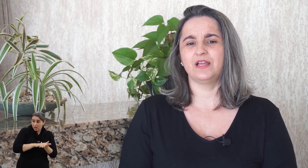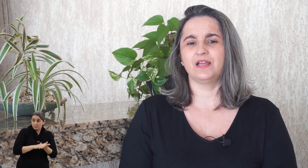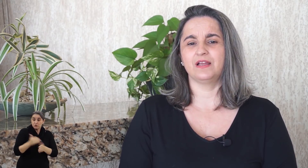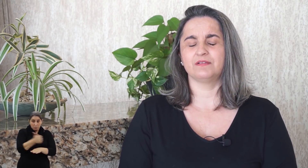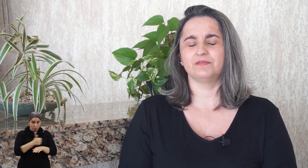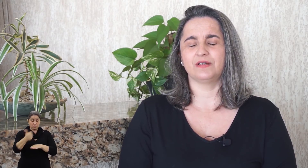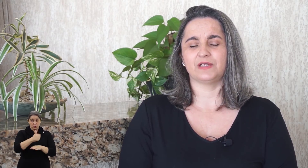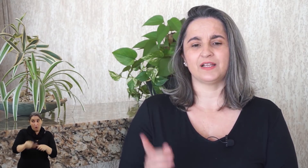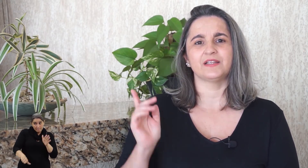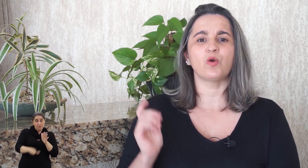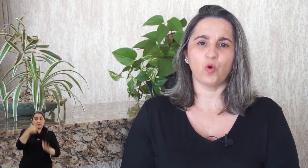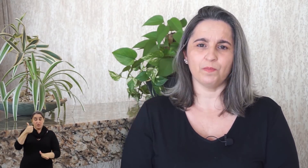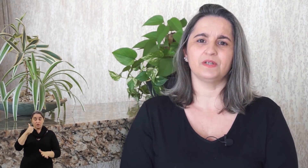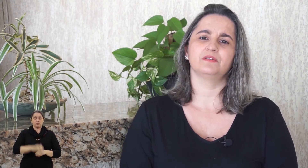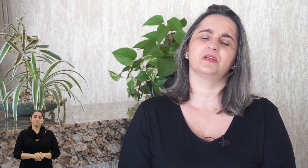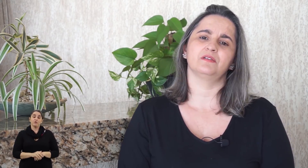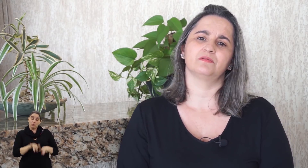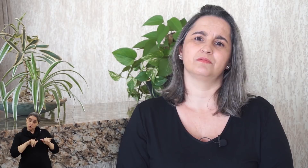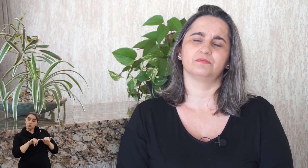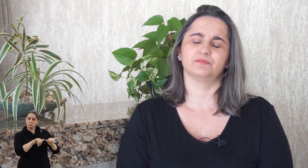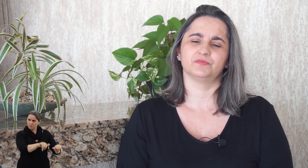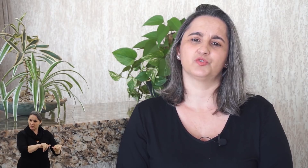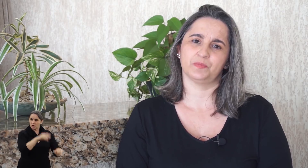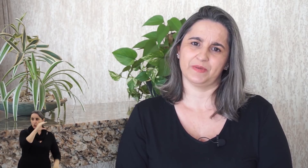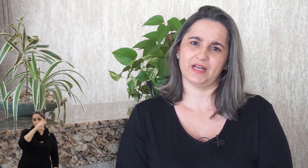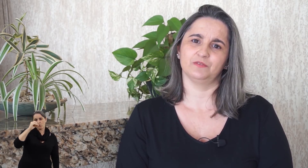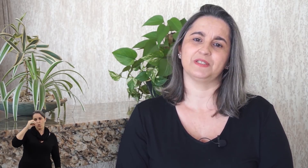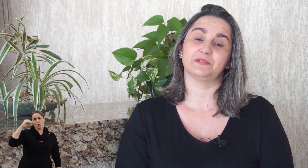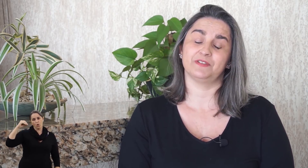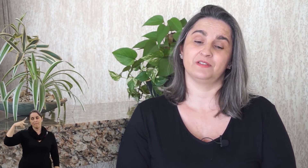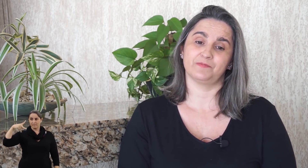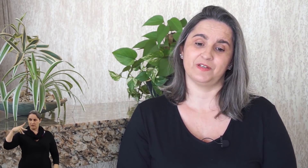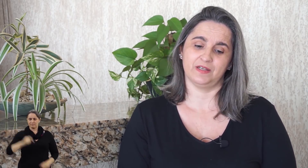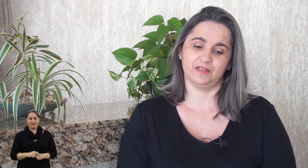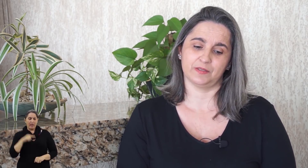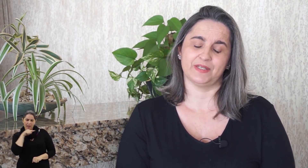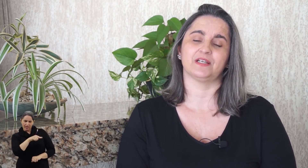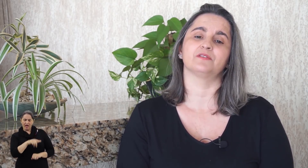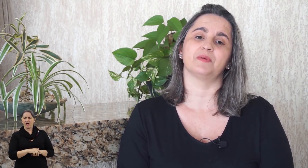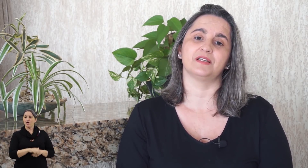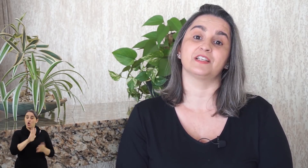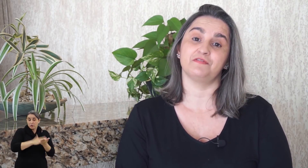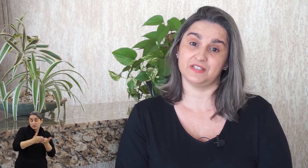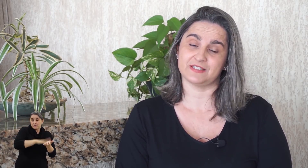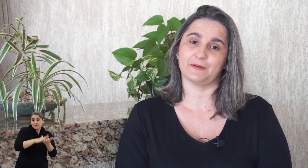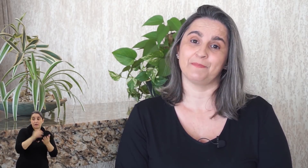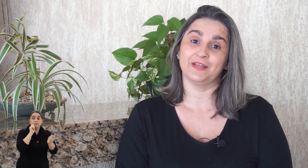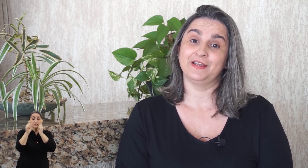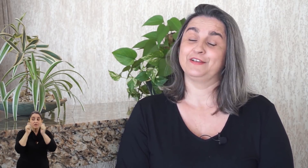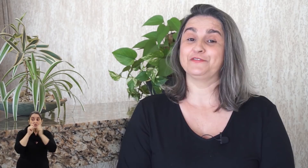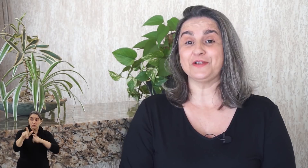foi aqui na Cooper, né, no supermercado, para interpretar numa